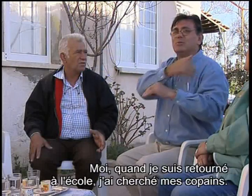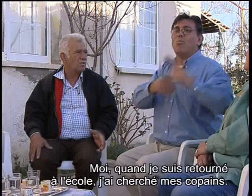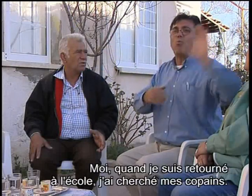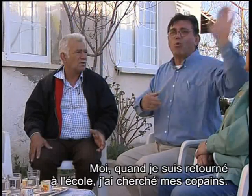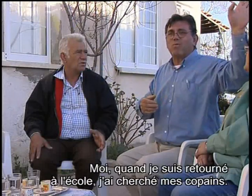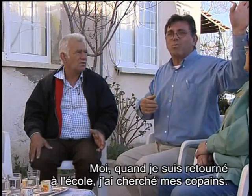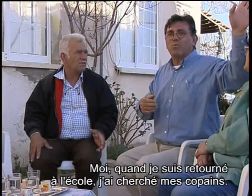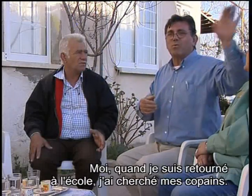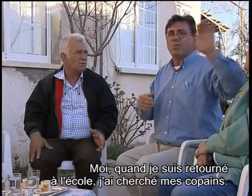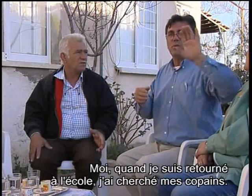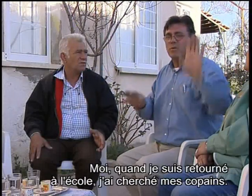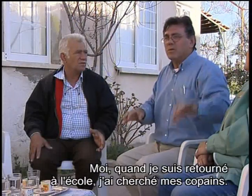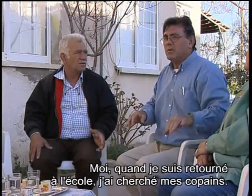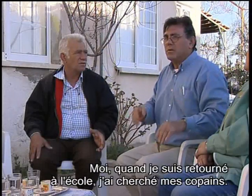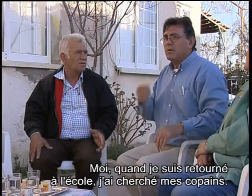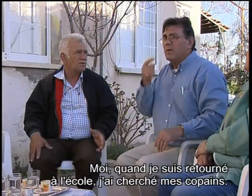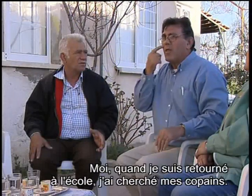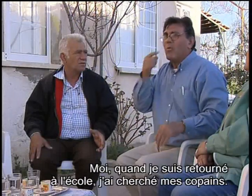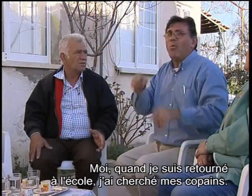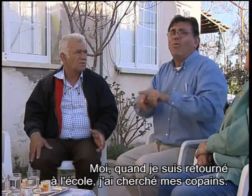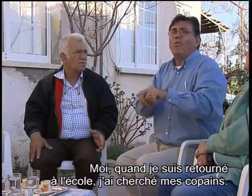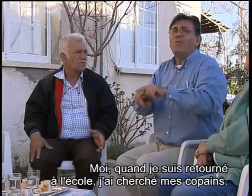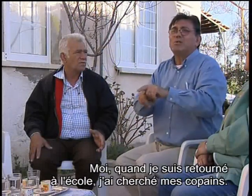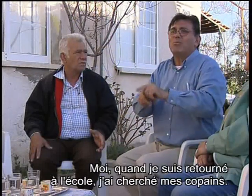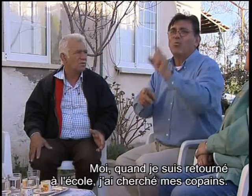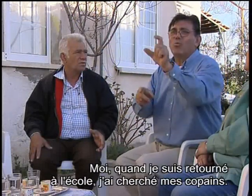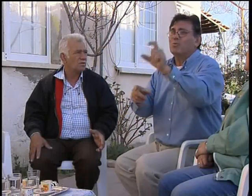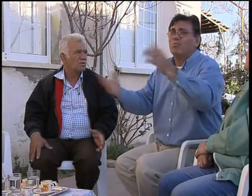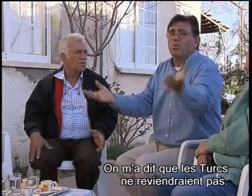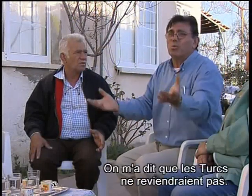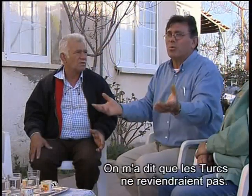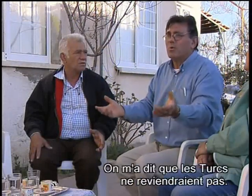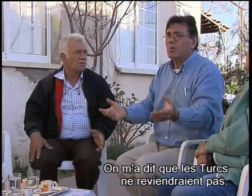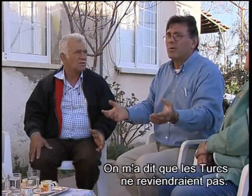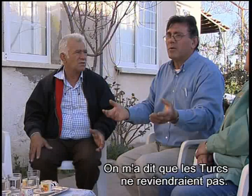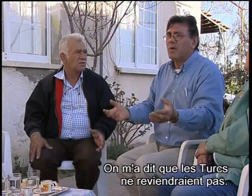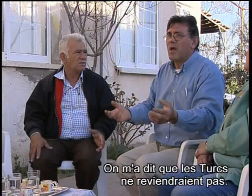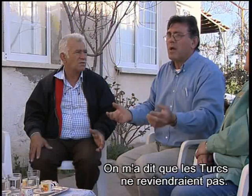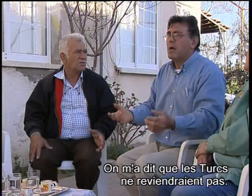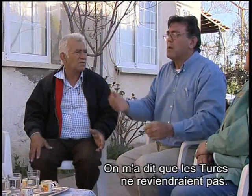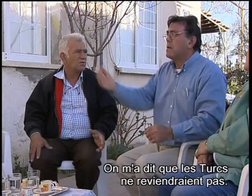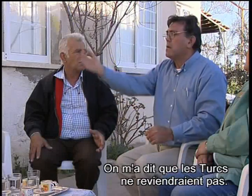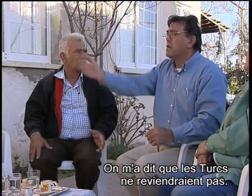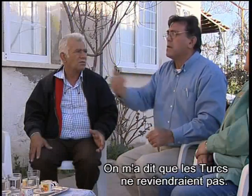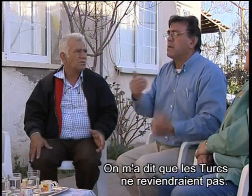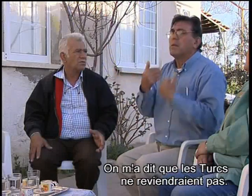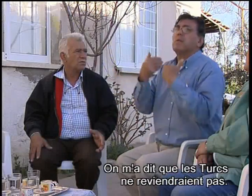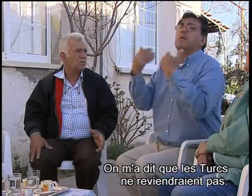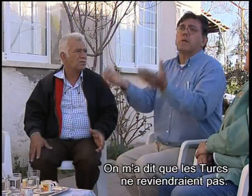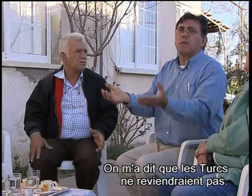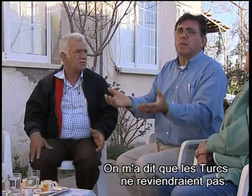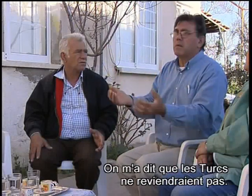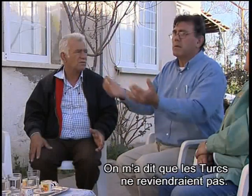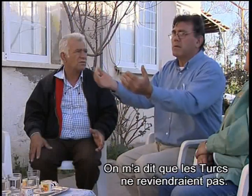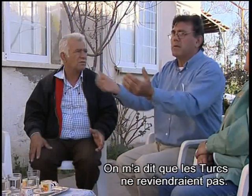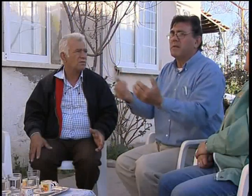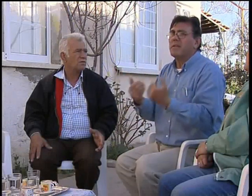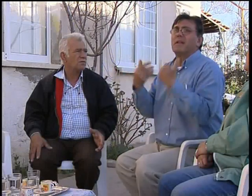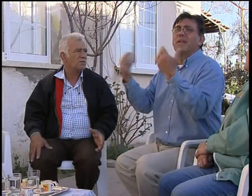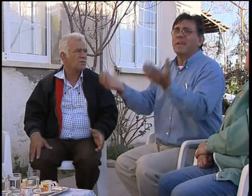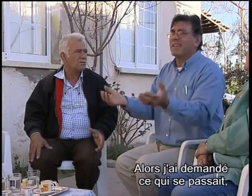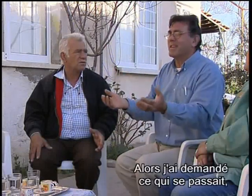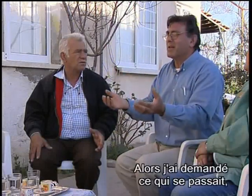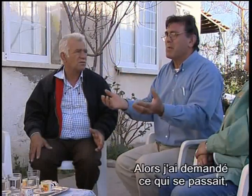Moi, quand je suis retourné à l'école, j'ai cherché mes copains. On m'a dit qu'ils ne reviendraient pas, que les Turcs ne reviendraient pas.